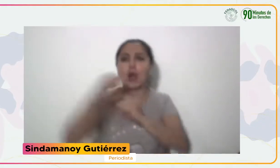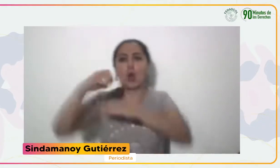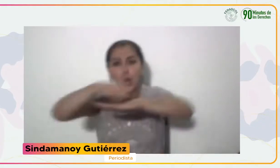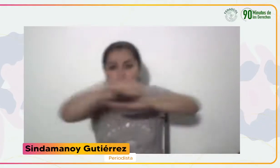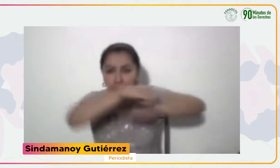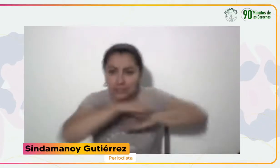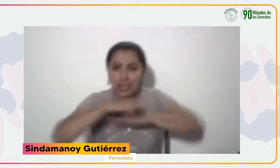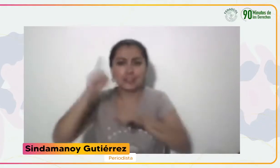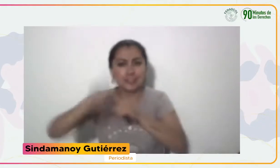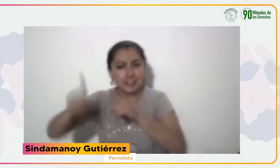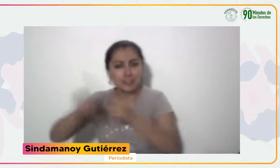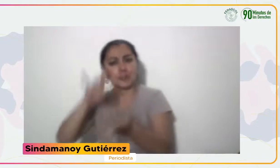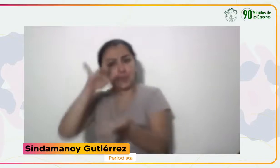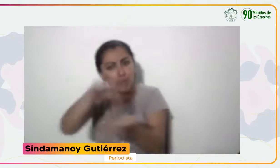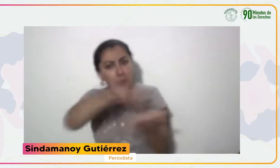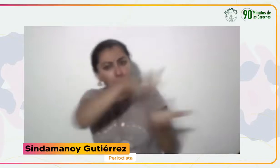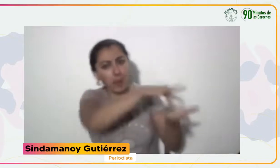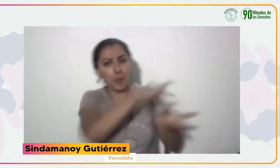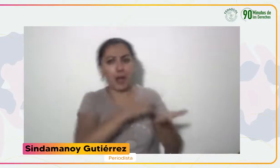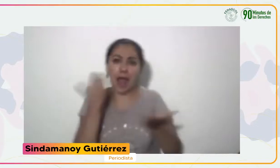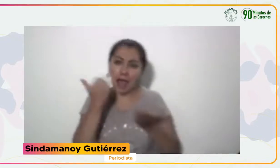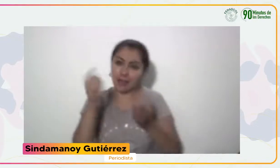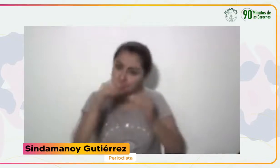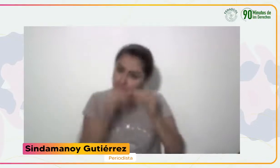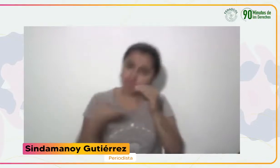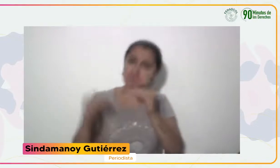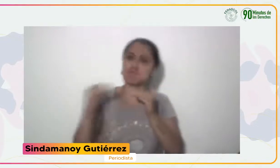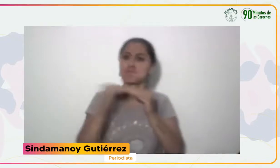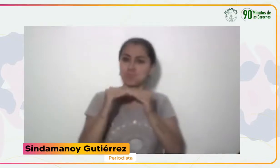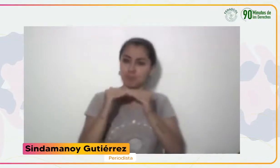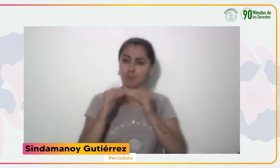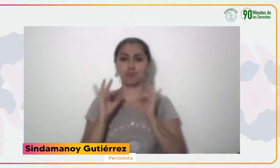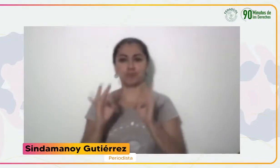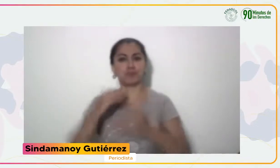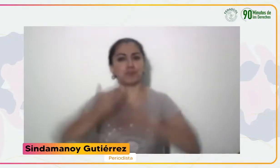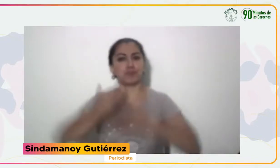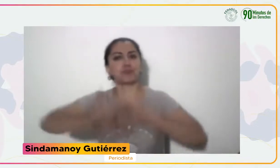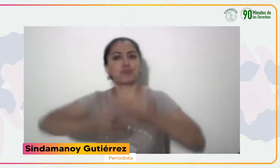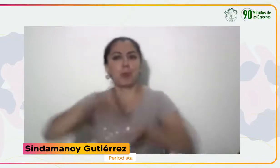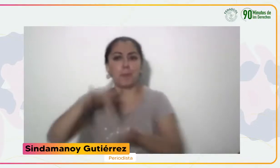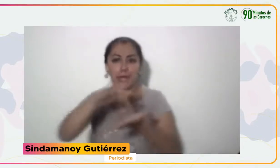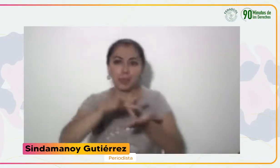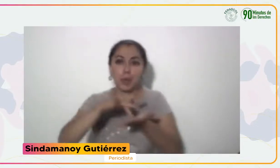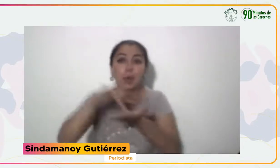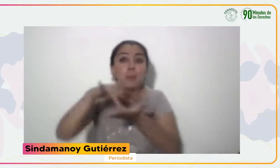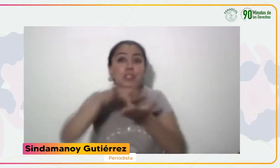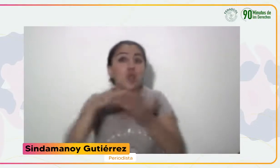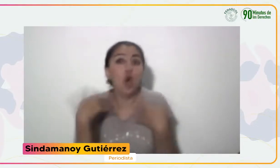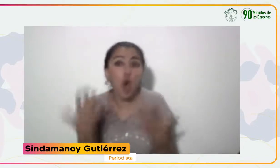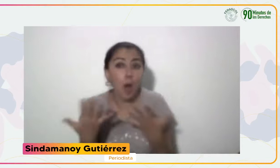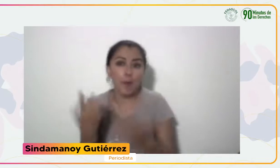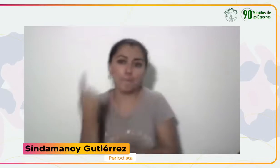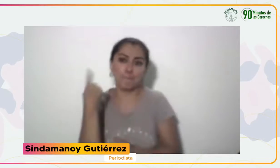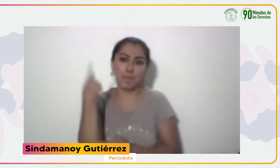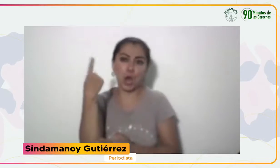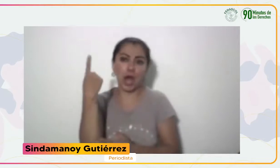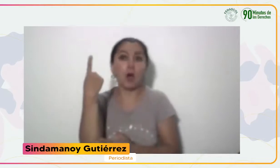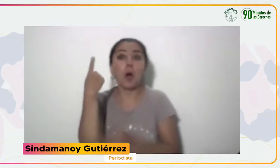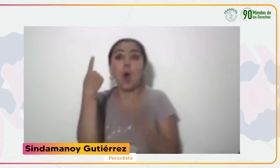en las universidades, contextos sociales, en organizaciones. Claro que podemos, podemos tener esta igualdad de condiciones para